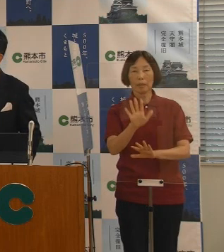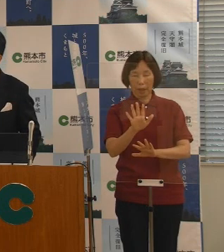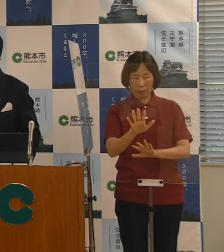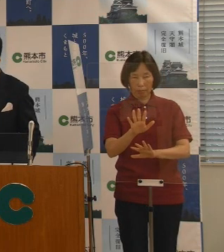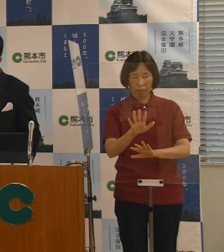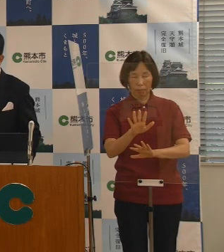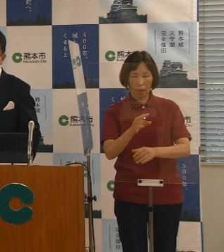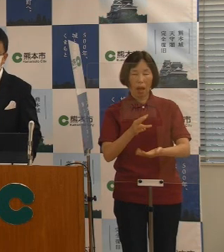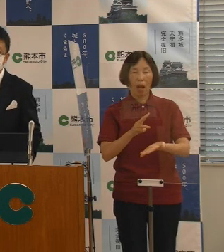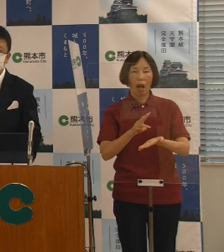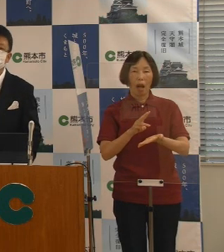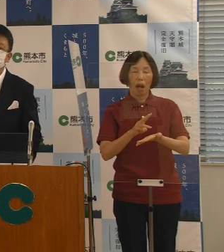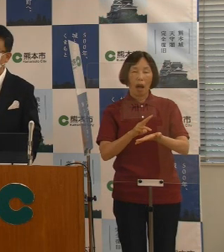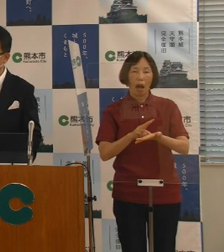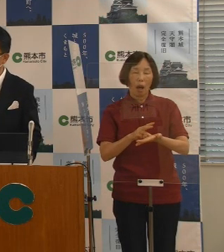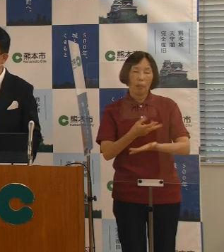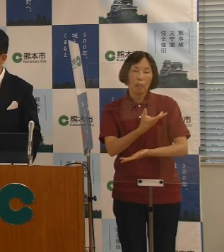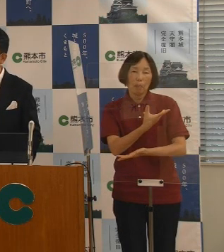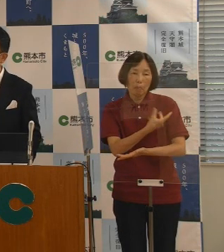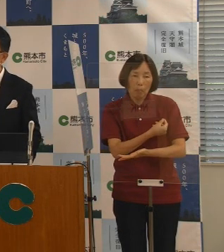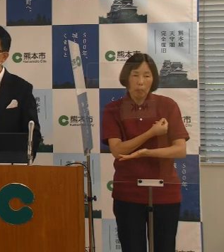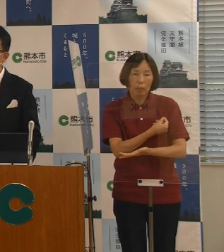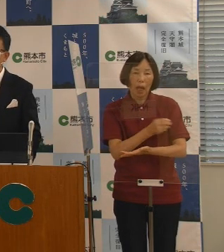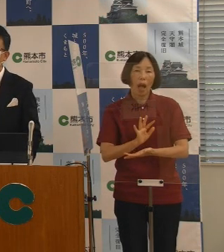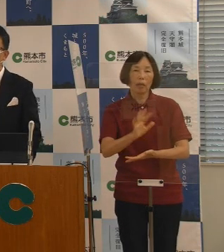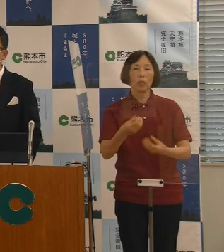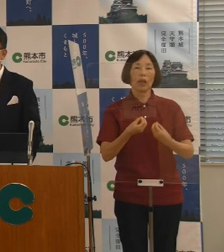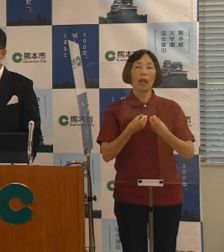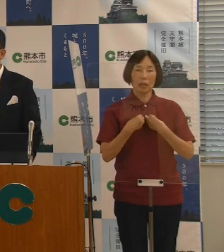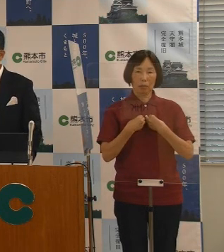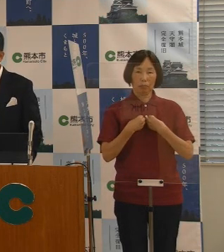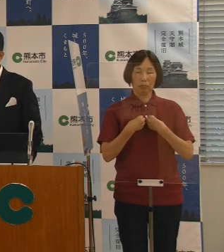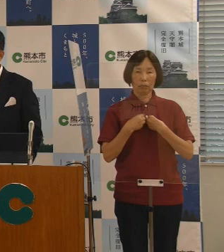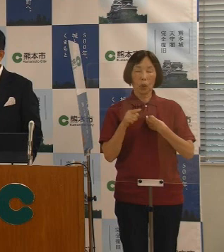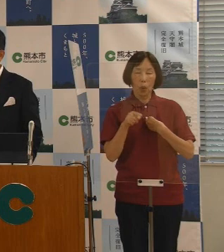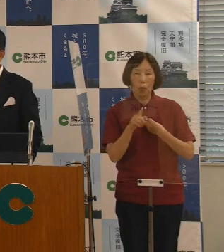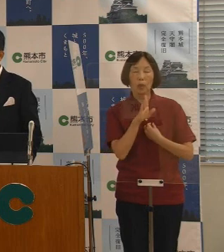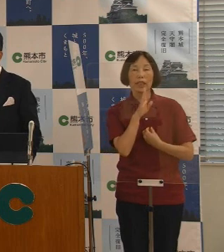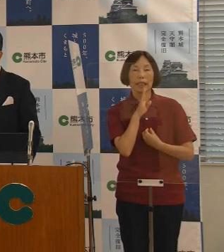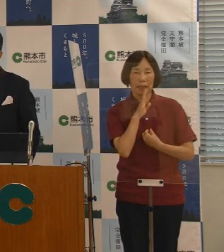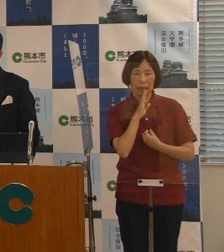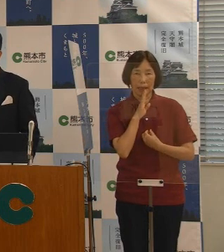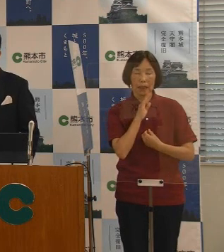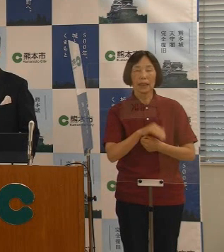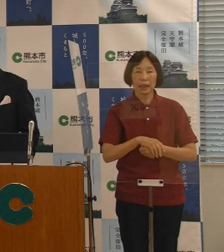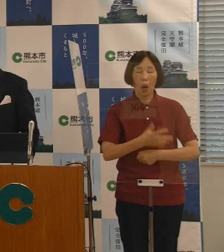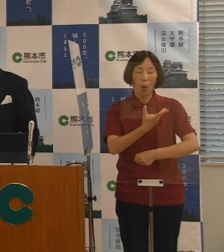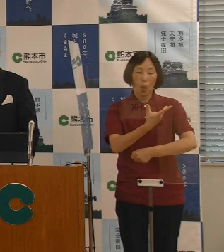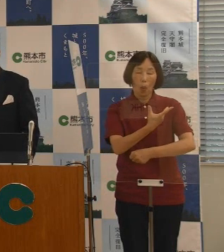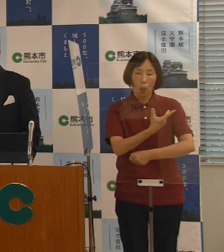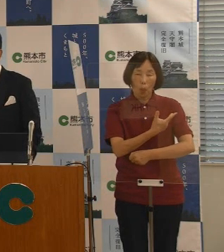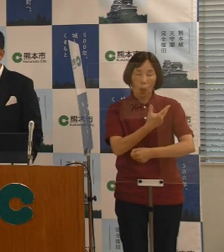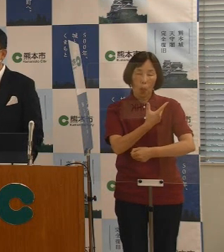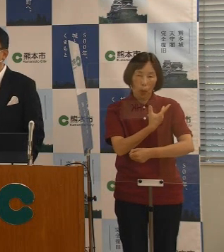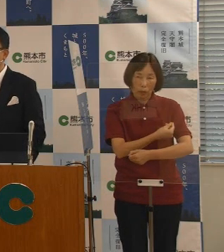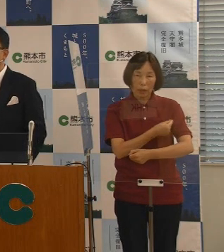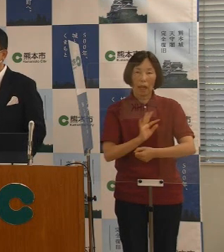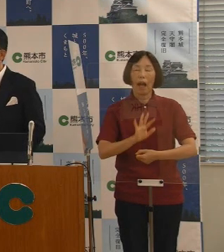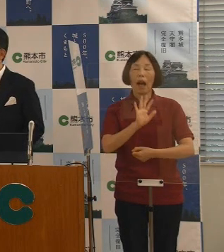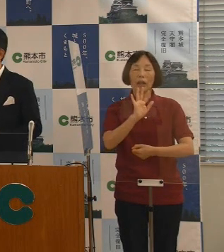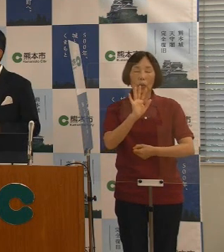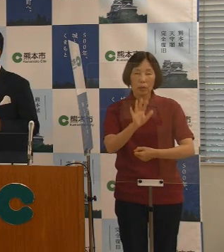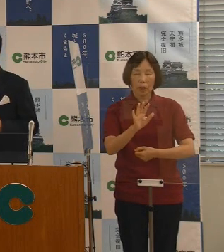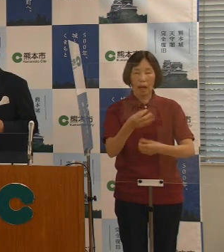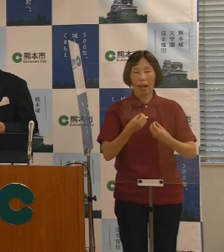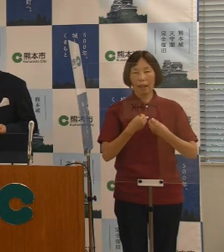感染する人がいらっしゃるということはこれは事実でありますので、やはりワクチンを打ってなおかつ感染予防感染